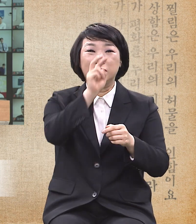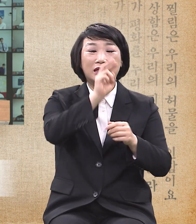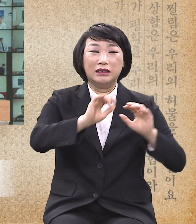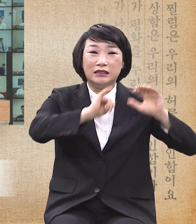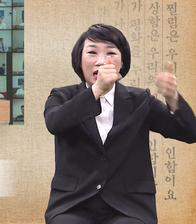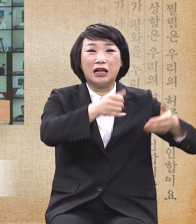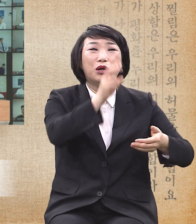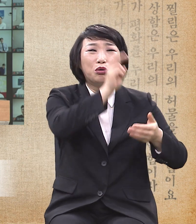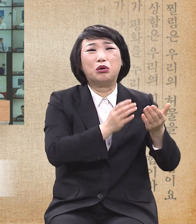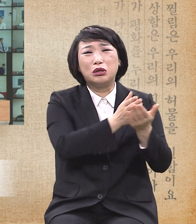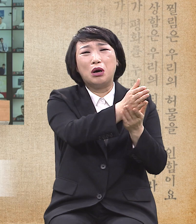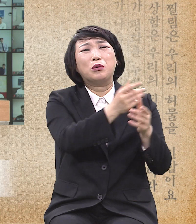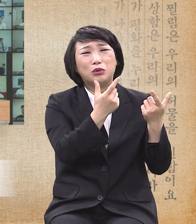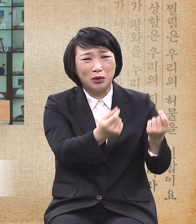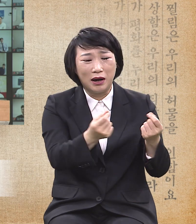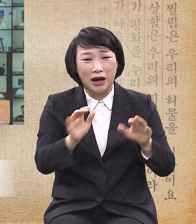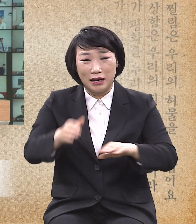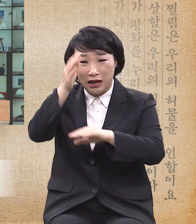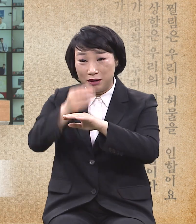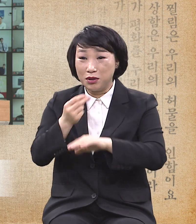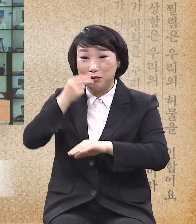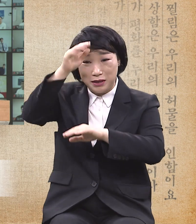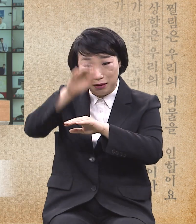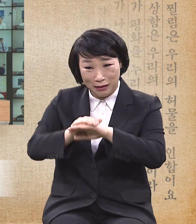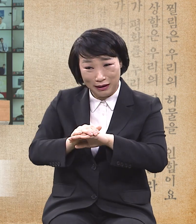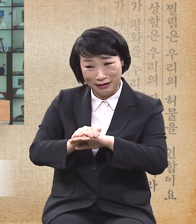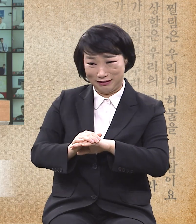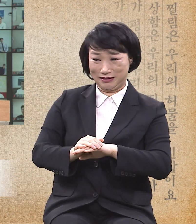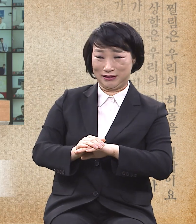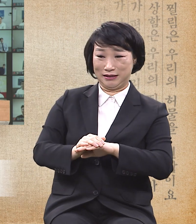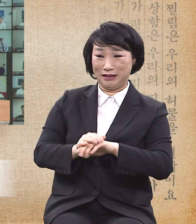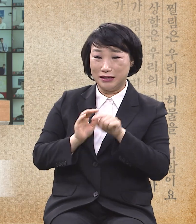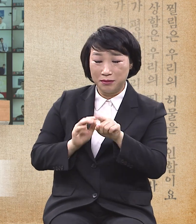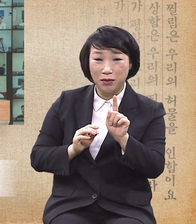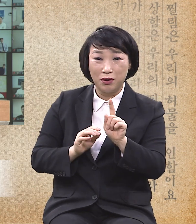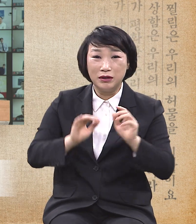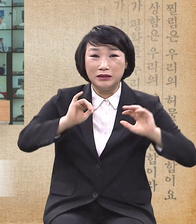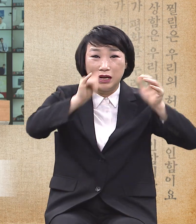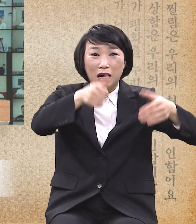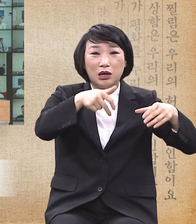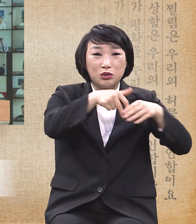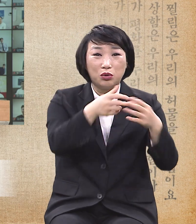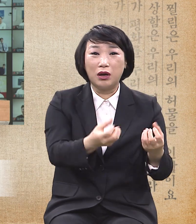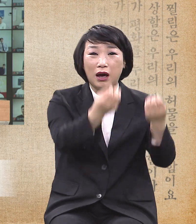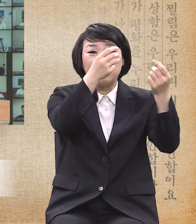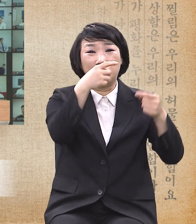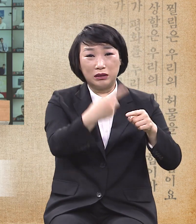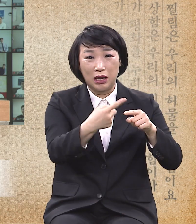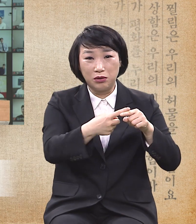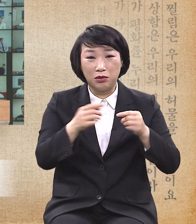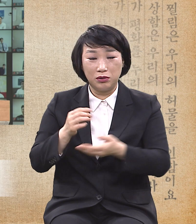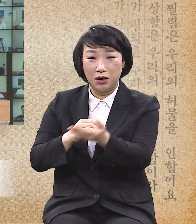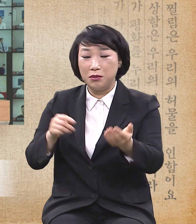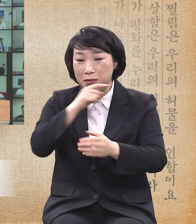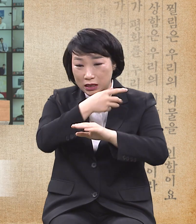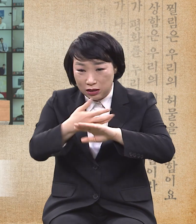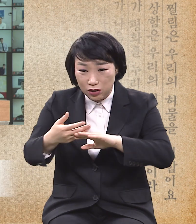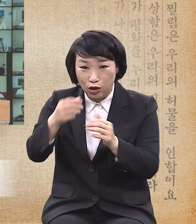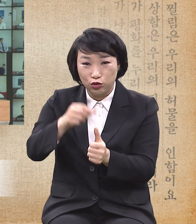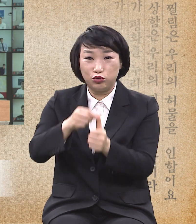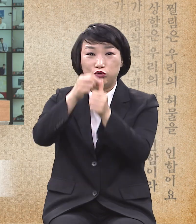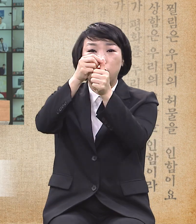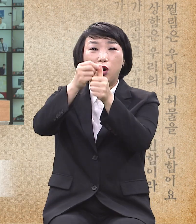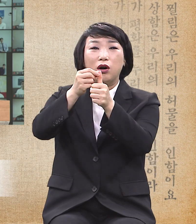같아요. 감사 없는 예배, 그거 세상 종교 행사입니다. 피 흘려서